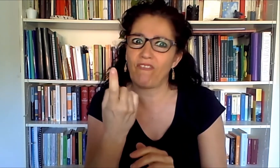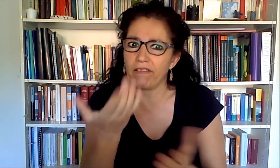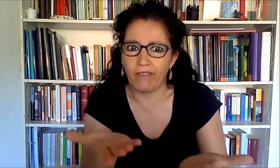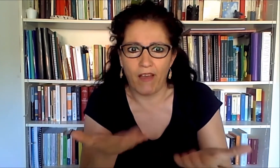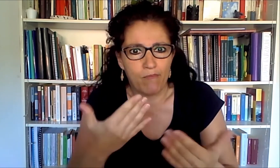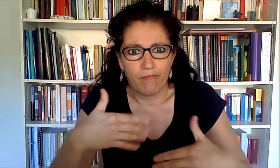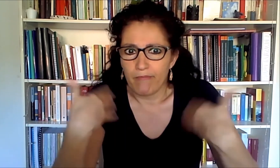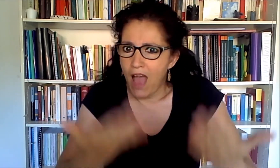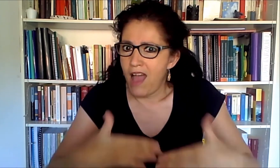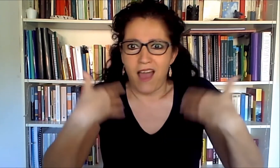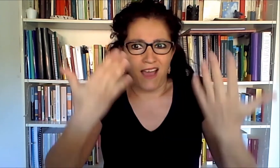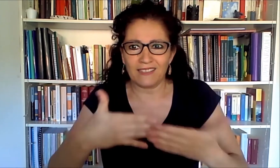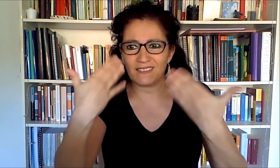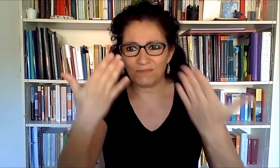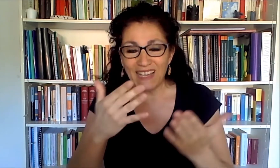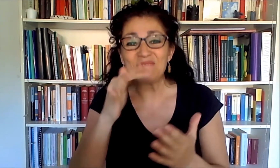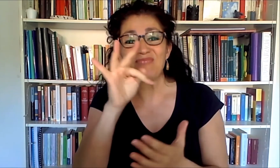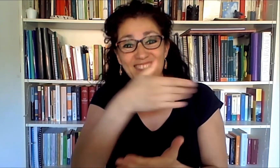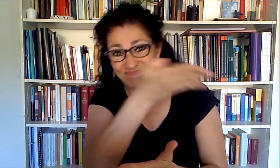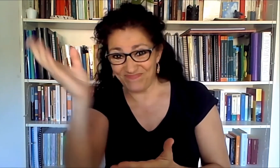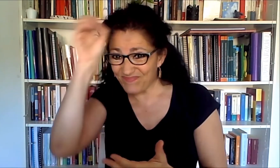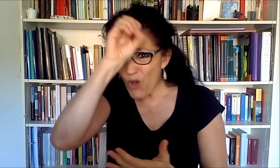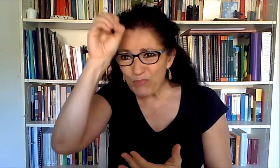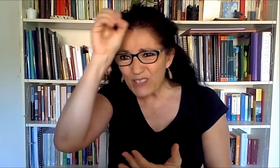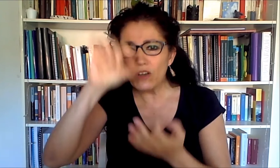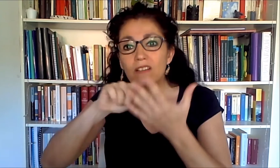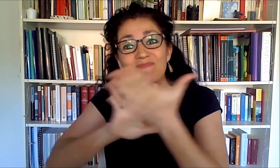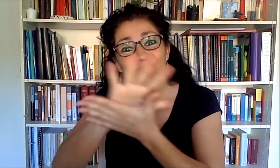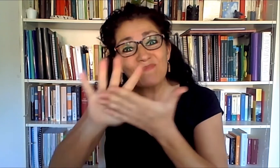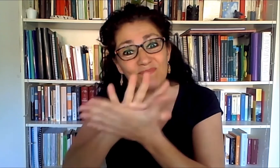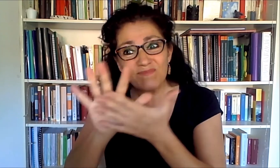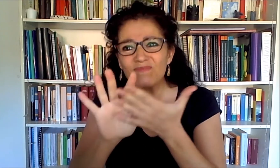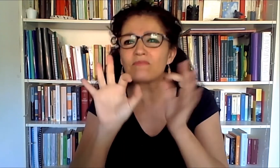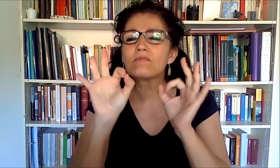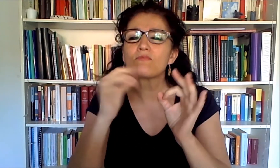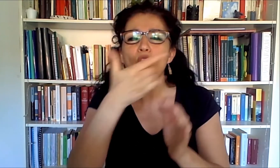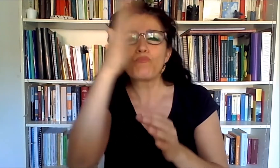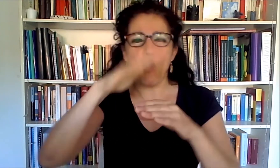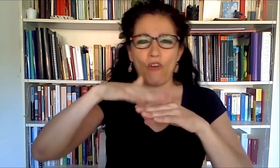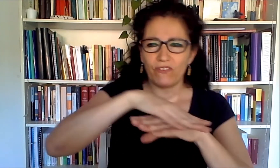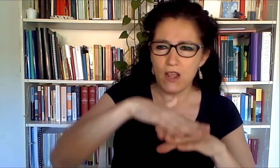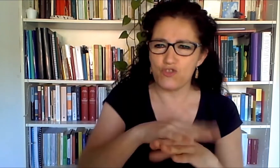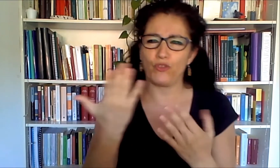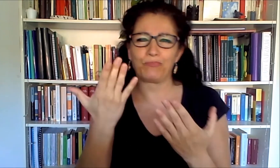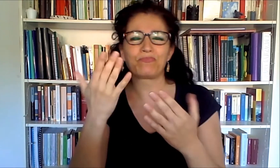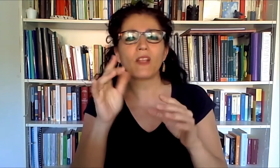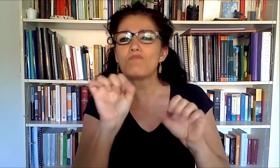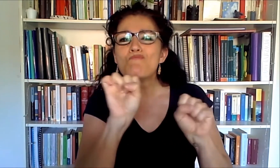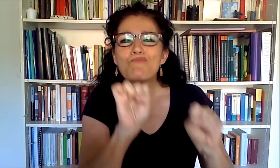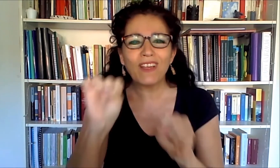cotidiana consolidada. Los informantes consideran que la lengua asignada no está suficientemente protegida por los gobiernos y prevalece